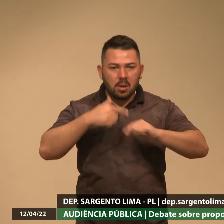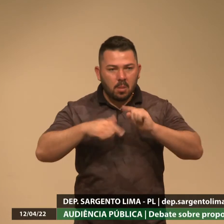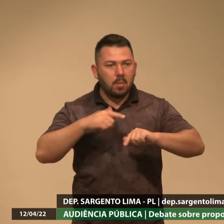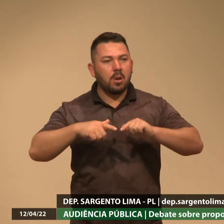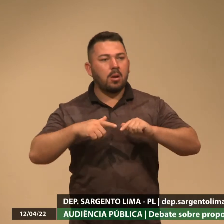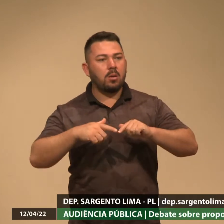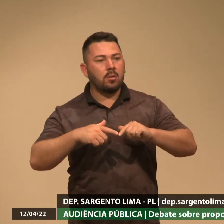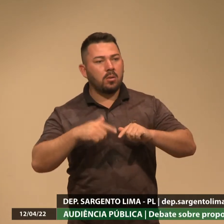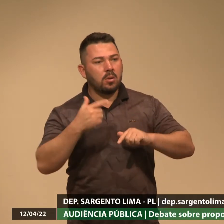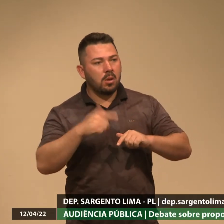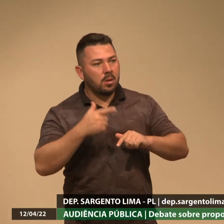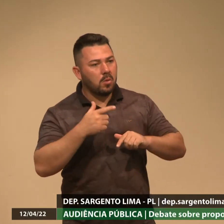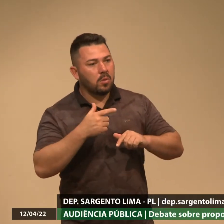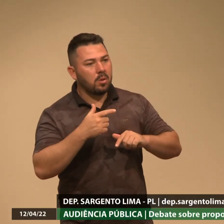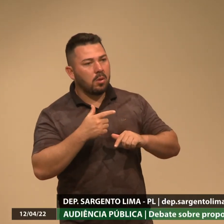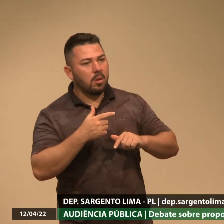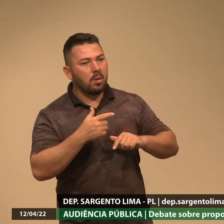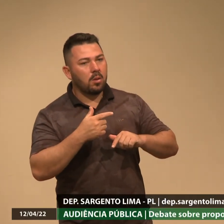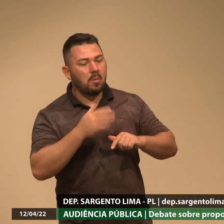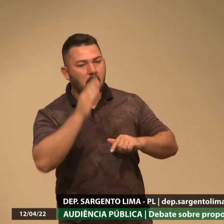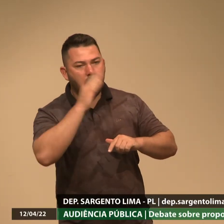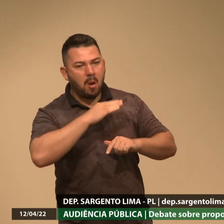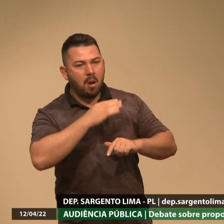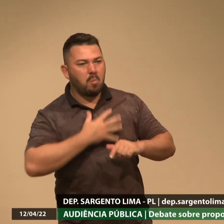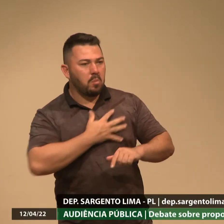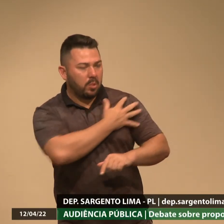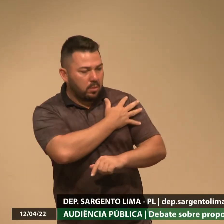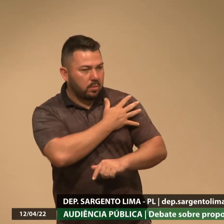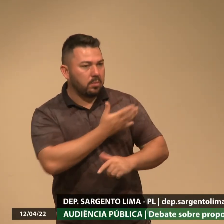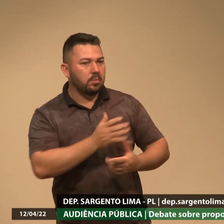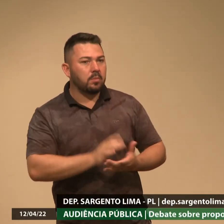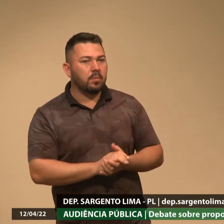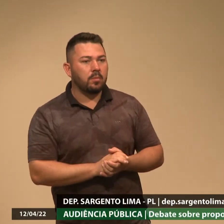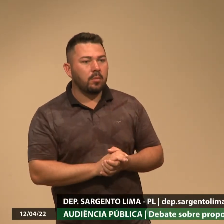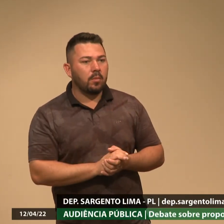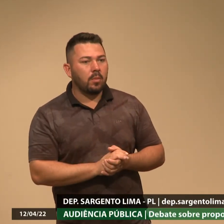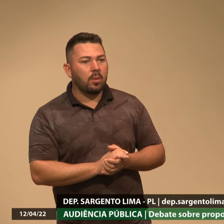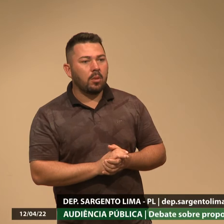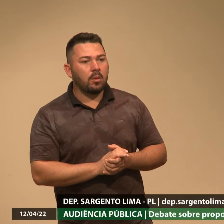que não tem uma passagem criminal alguém